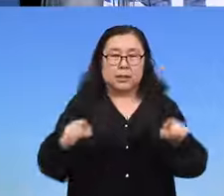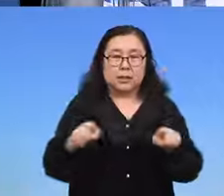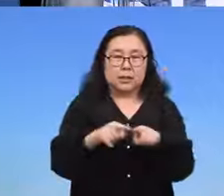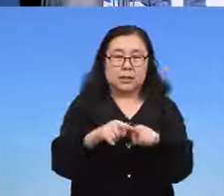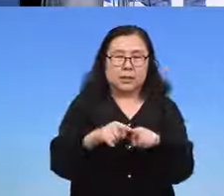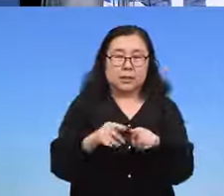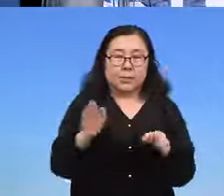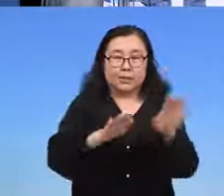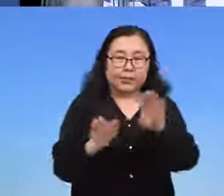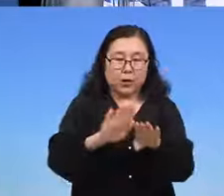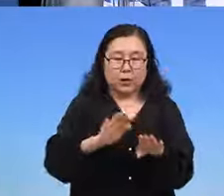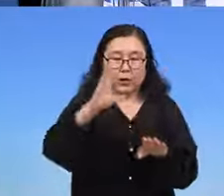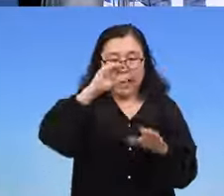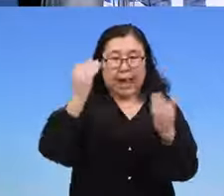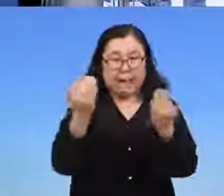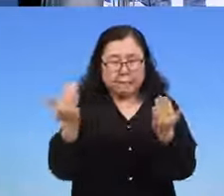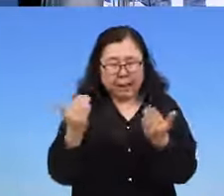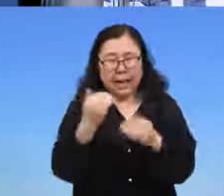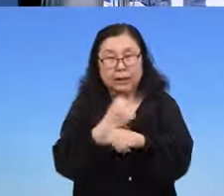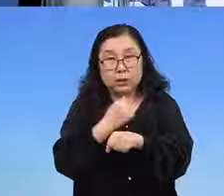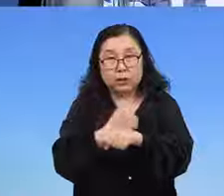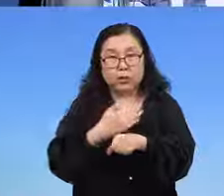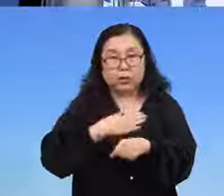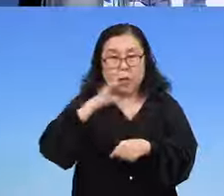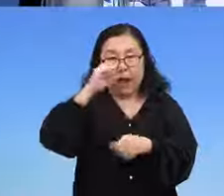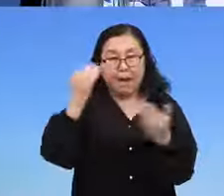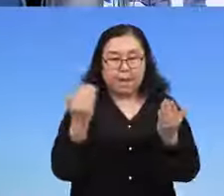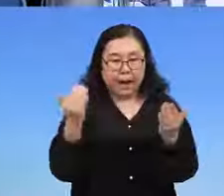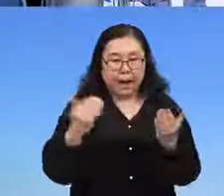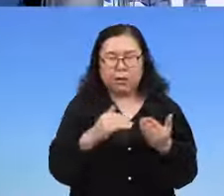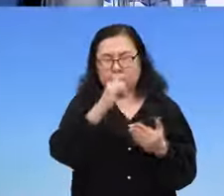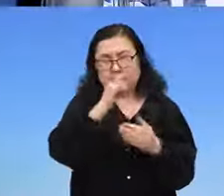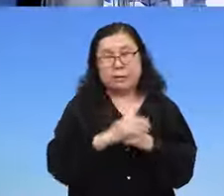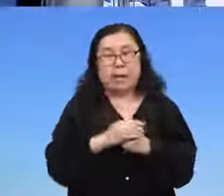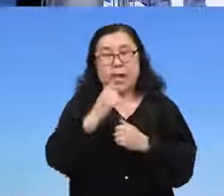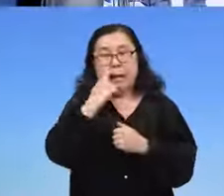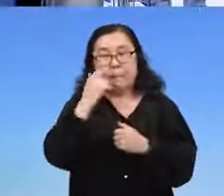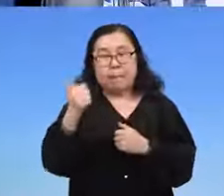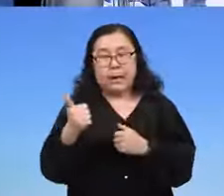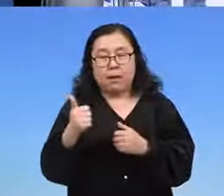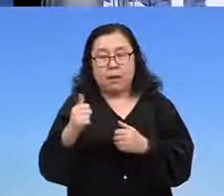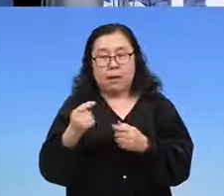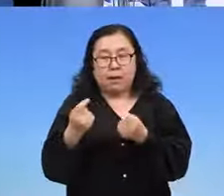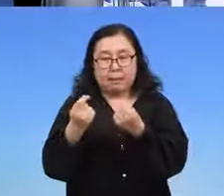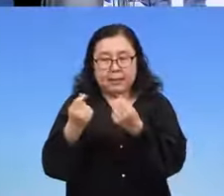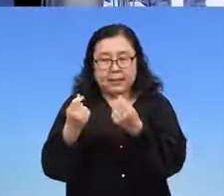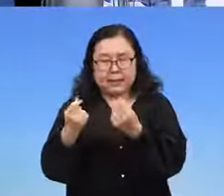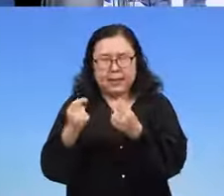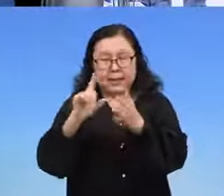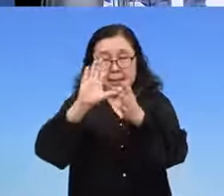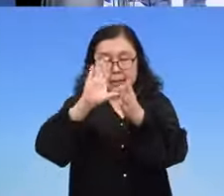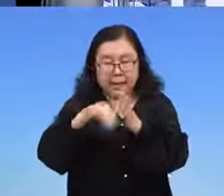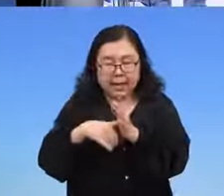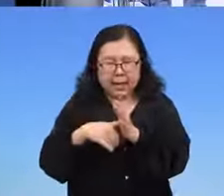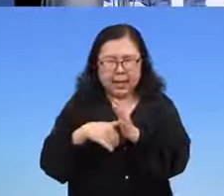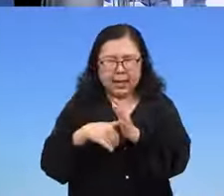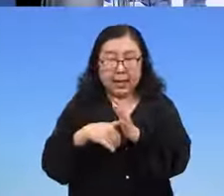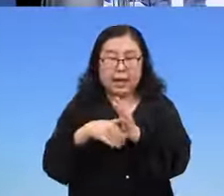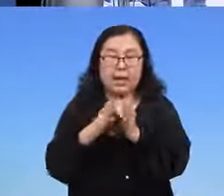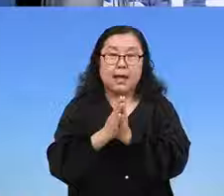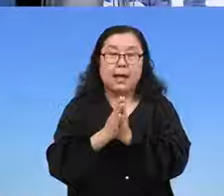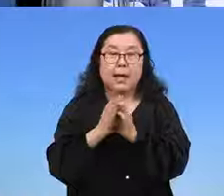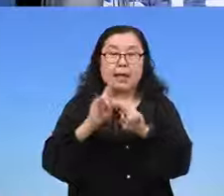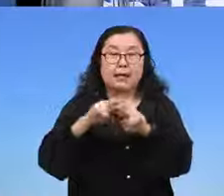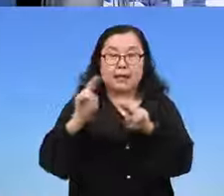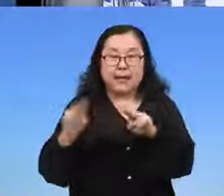알바하시고, 저도 알바 다니고 있거든요. 아빠와 비슷한 시기에 은퇴하신 목사님 사모님들